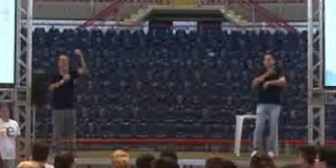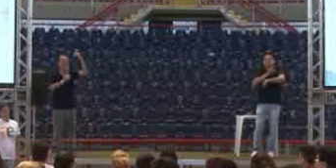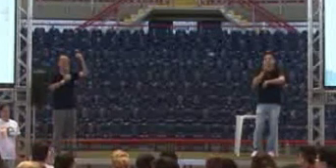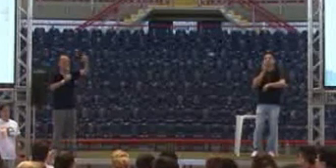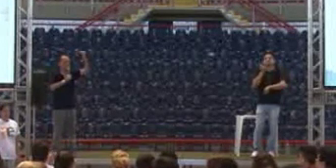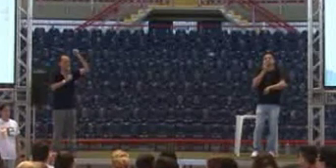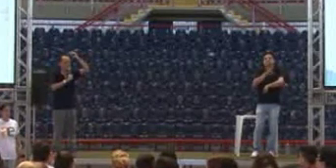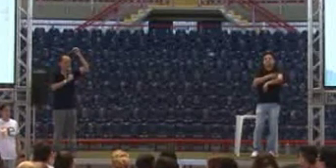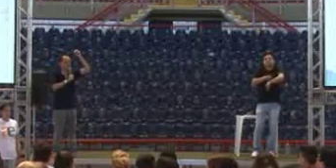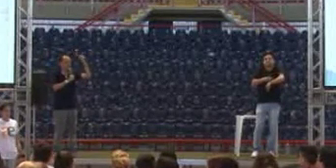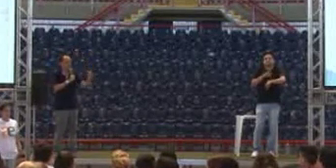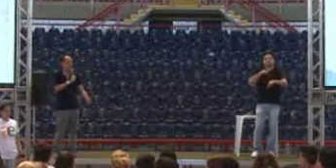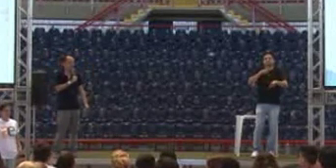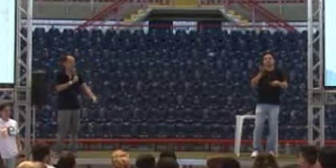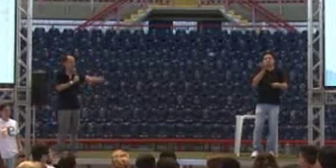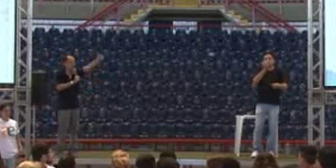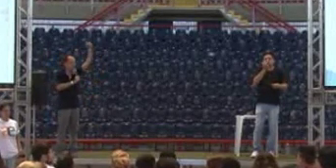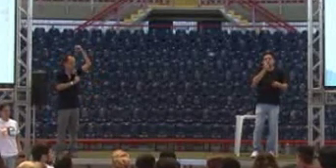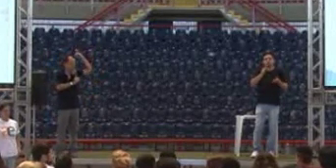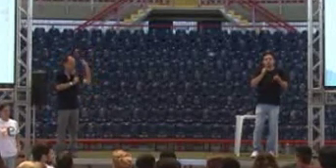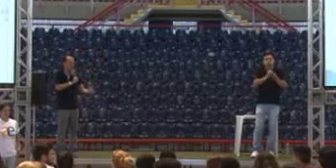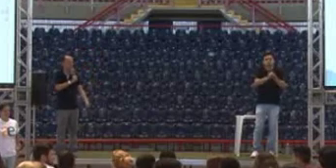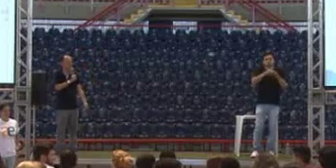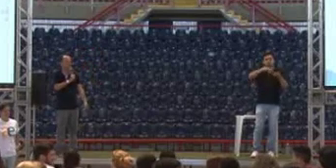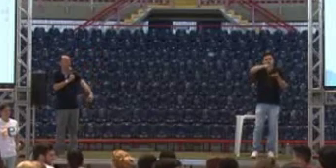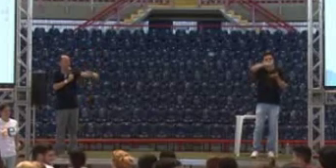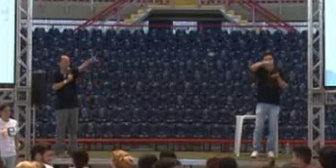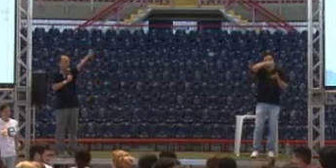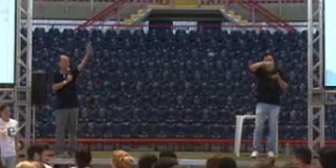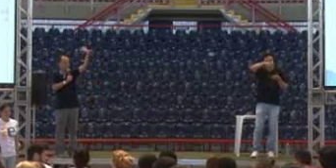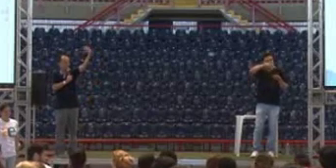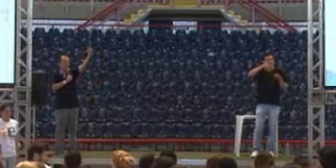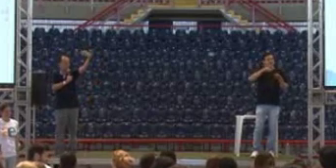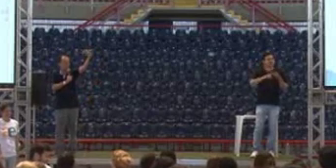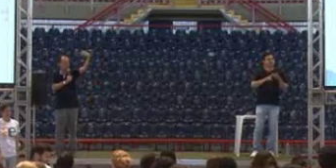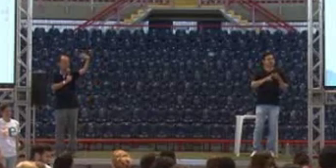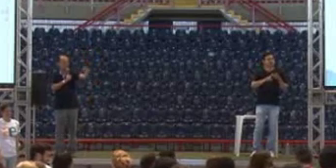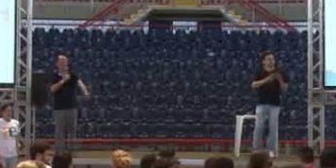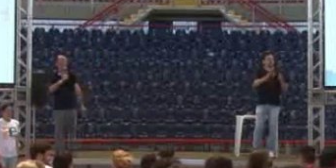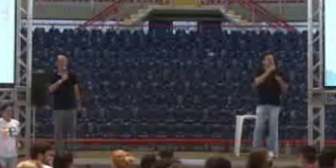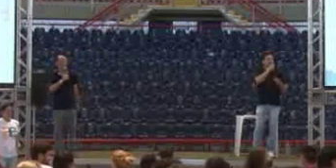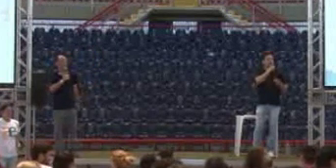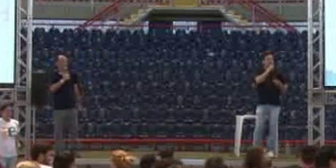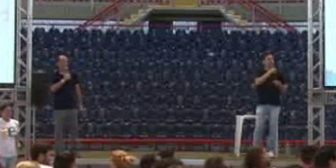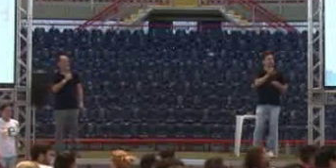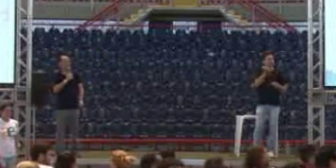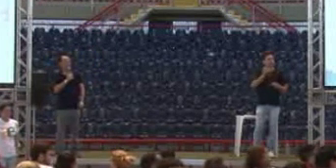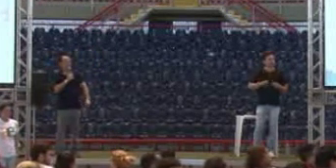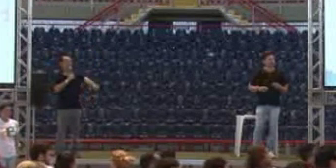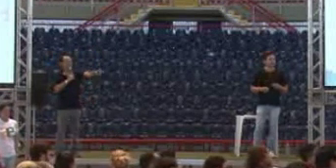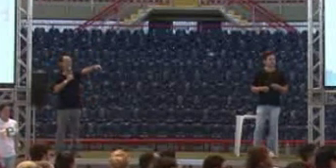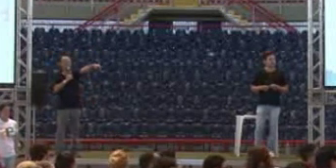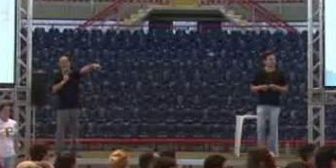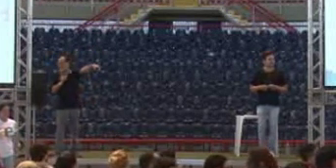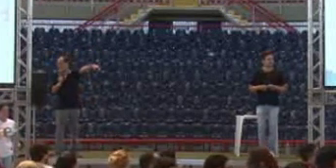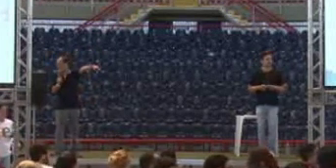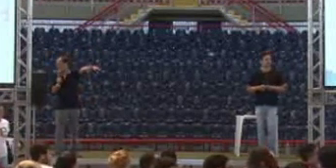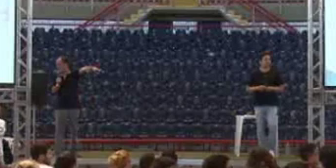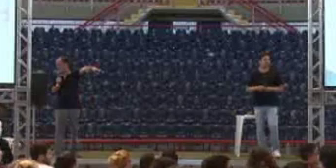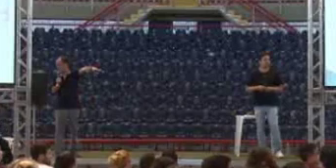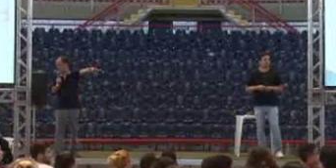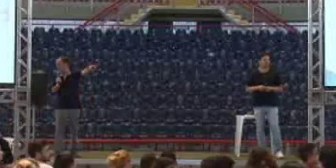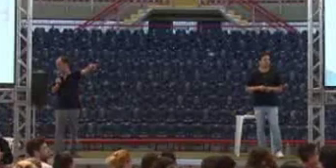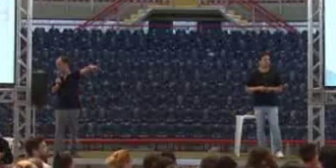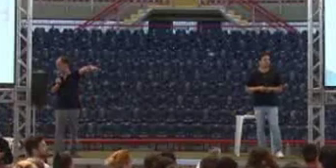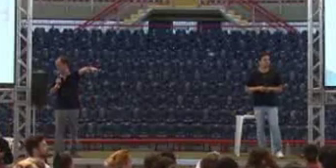não sabe começa em farinhas em torres no ceará esse mesmo caminho o senhor vendo aquele se não fosse a